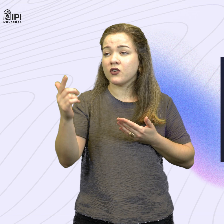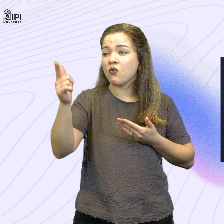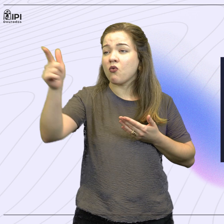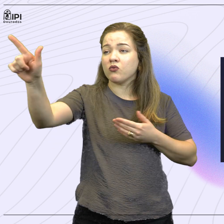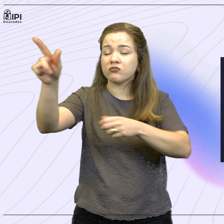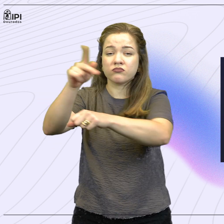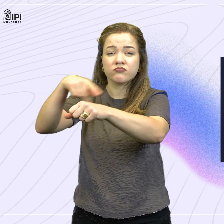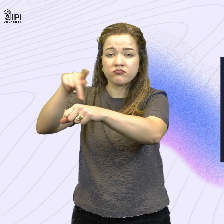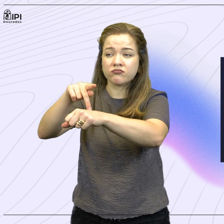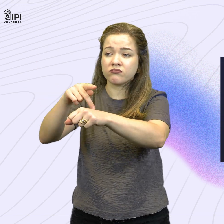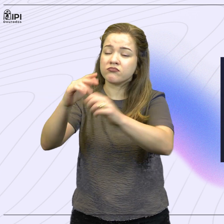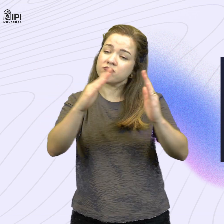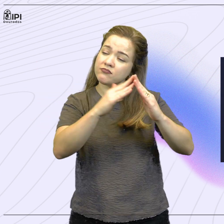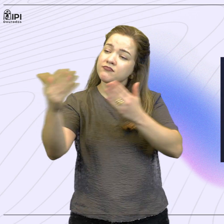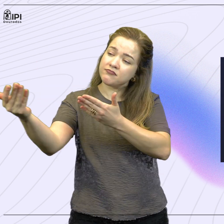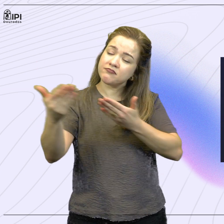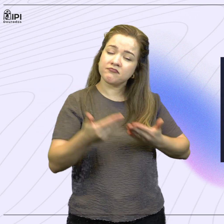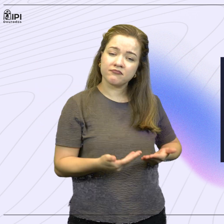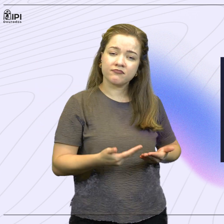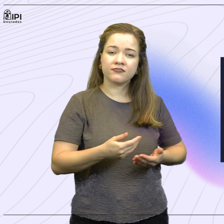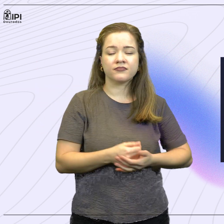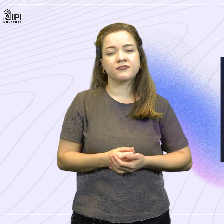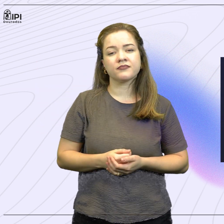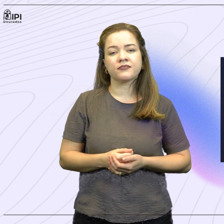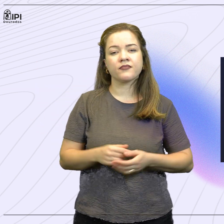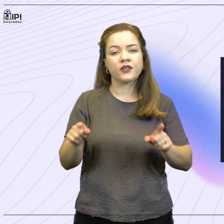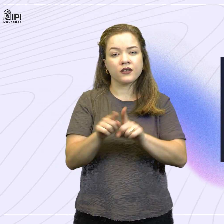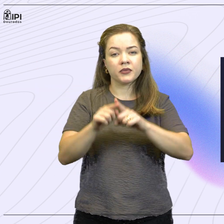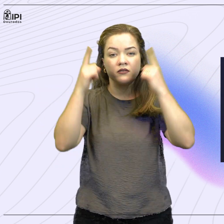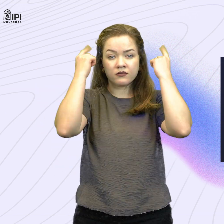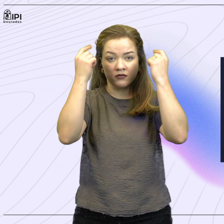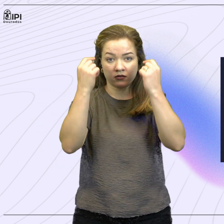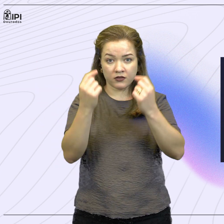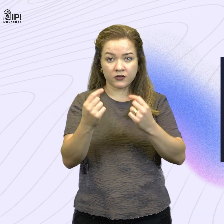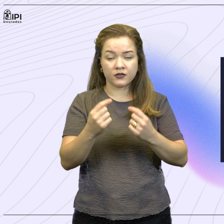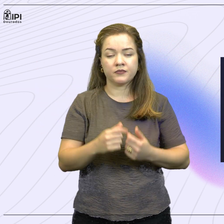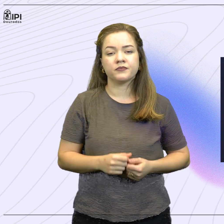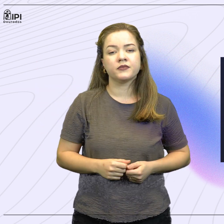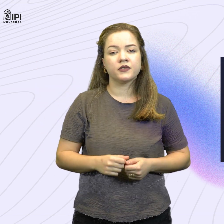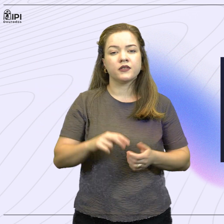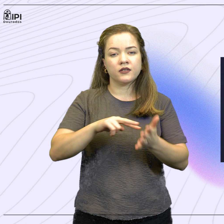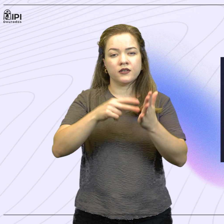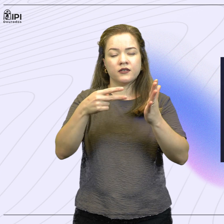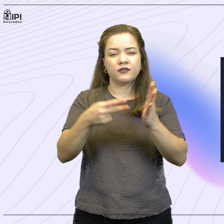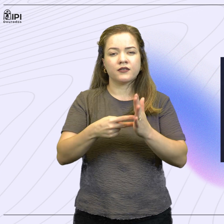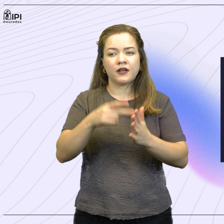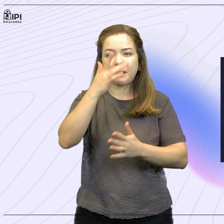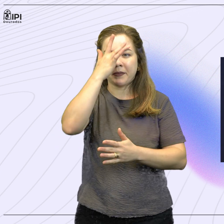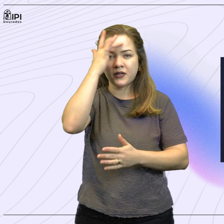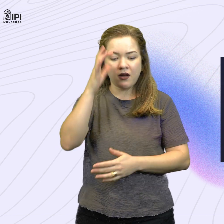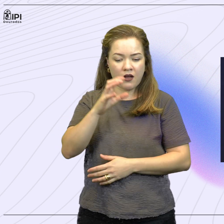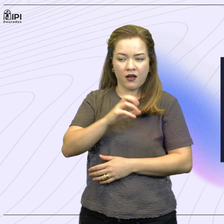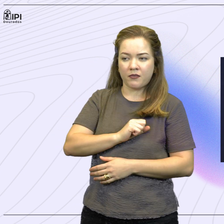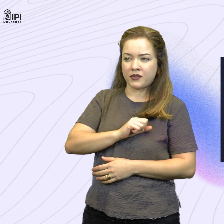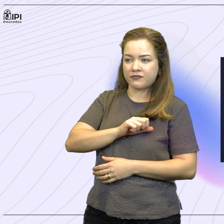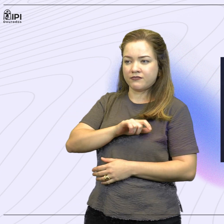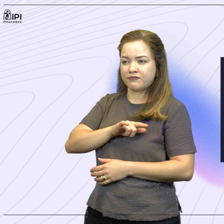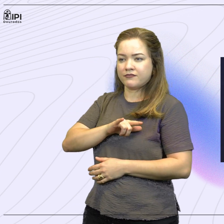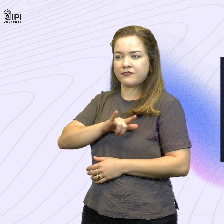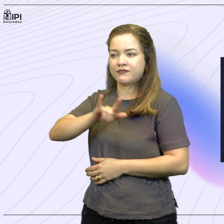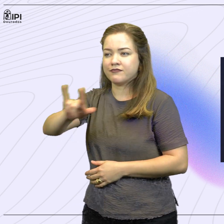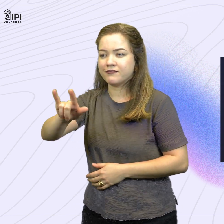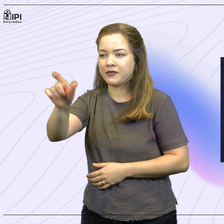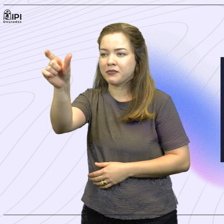aqui a palavra também no grego, ela também tem esse mesmo entendimento, aquele que ama, aquele que é diferente, aquele que